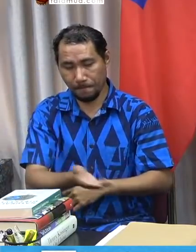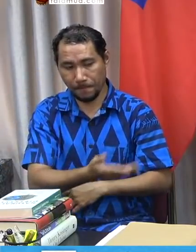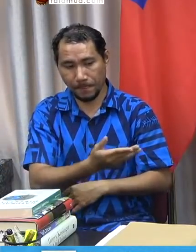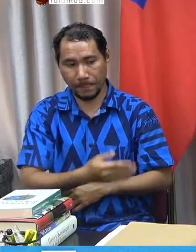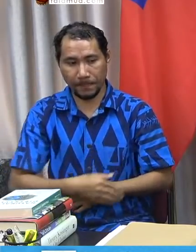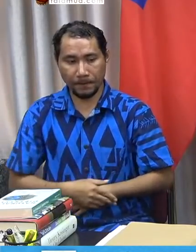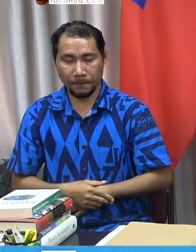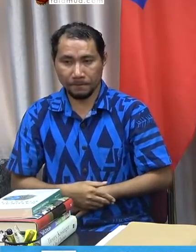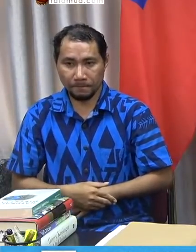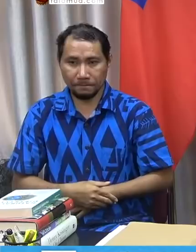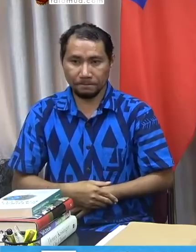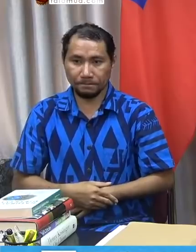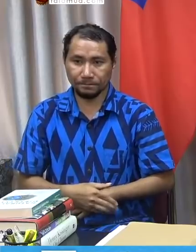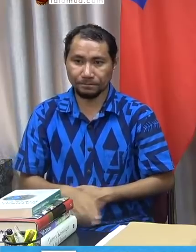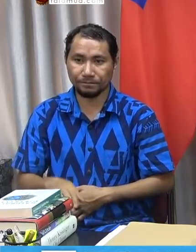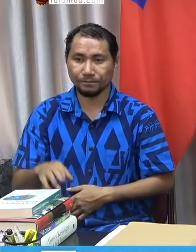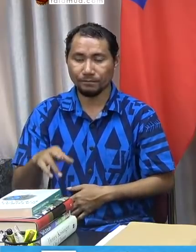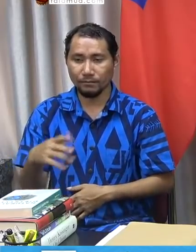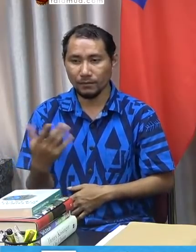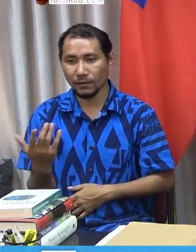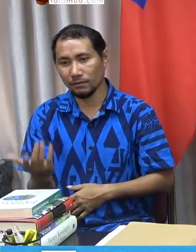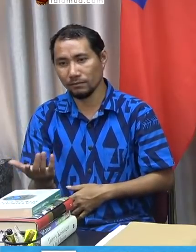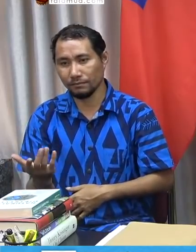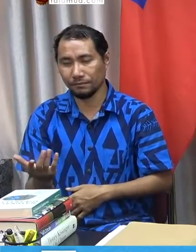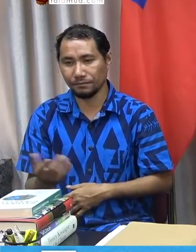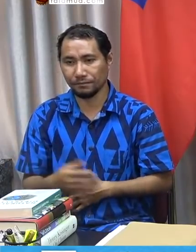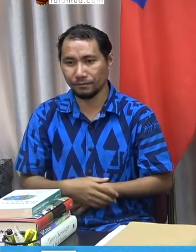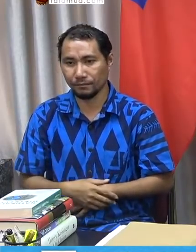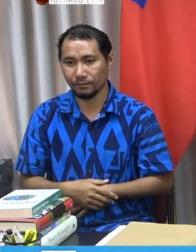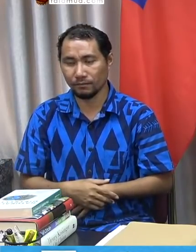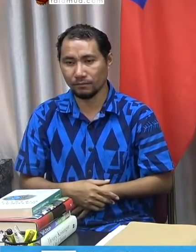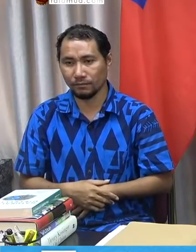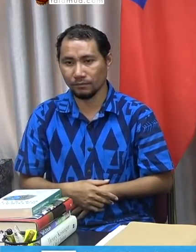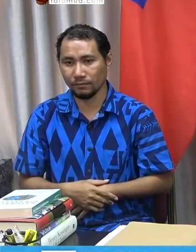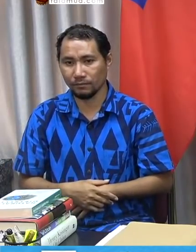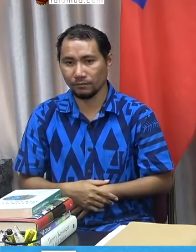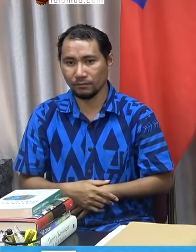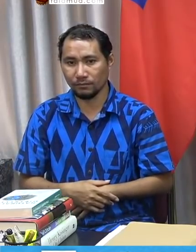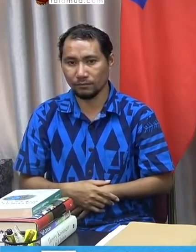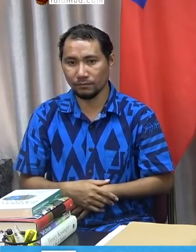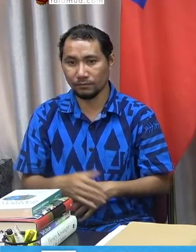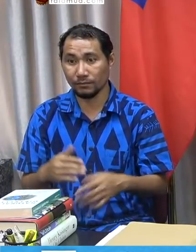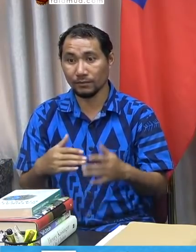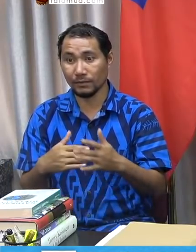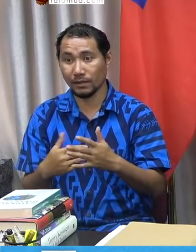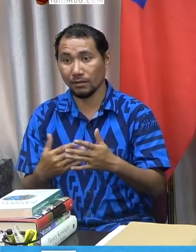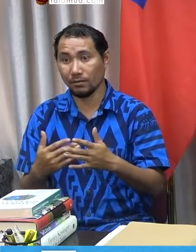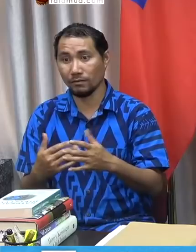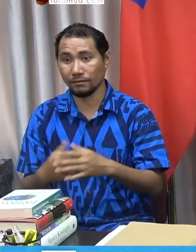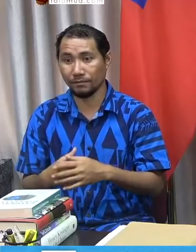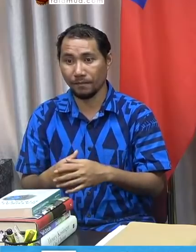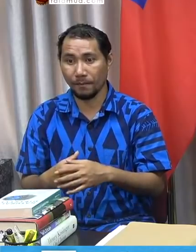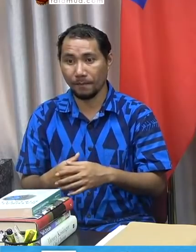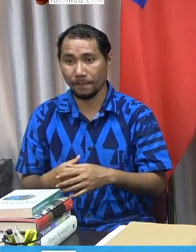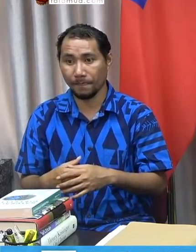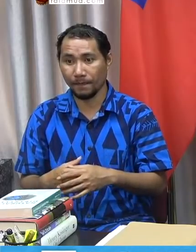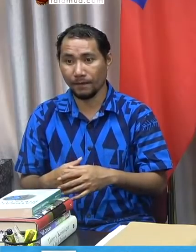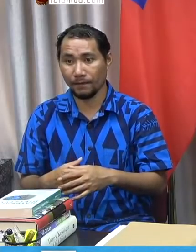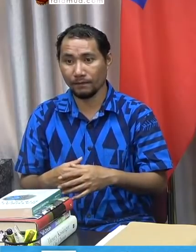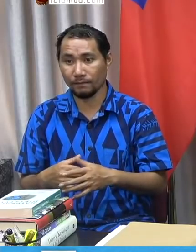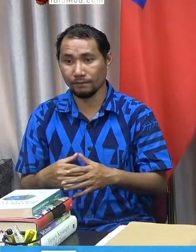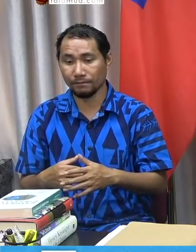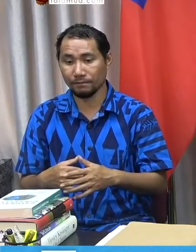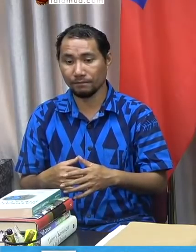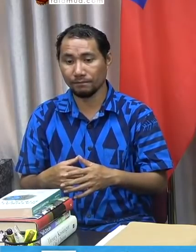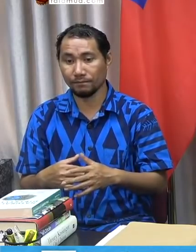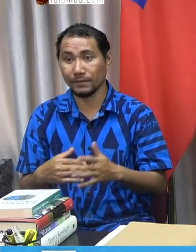o le mea e tau māmama iai se manatu o no leo o tātou o atu i le whaiunga o le